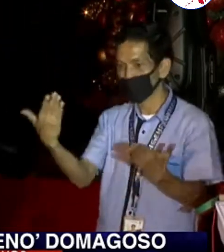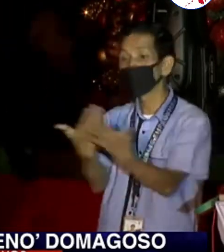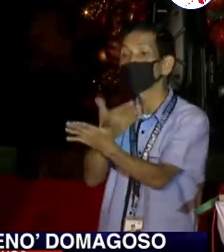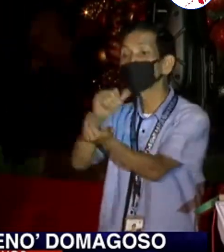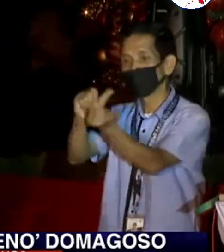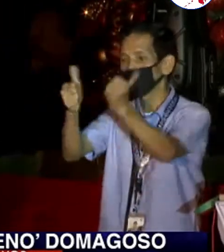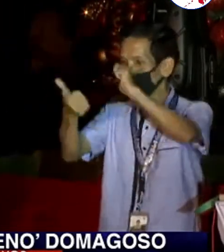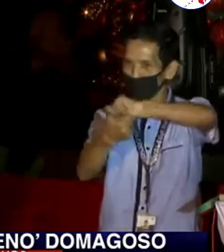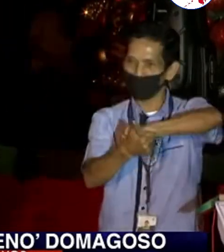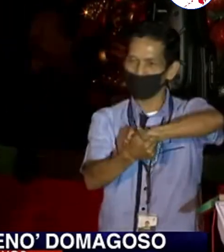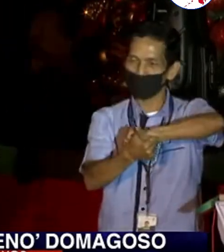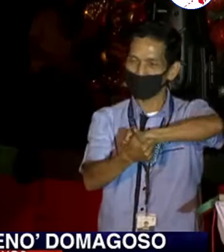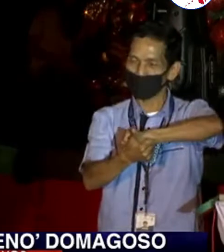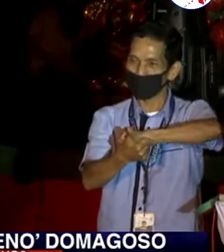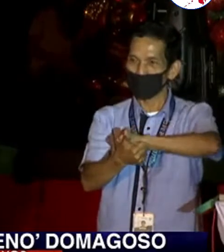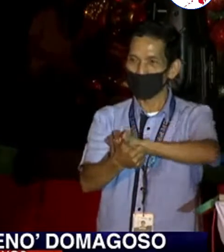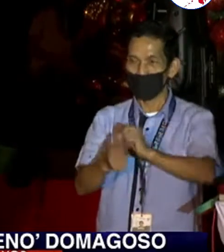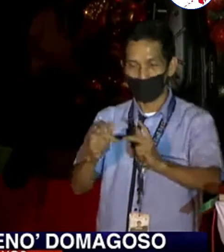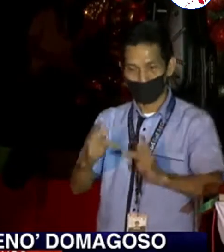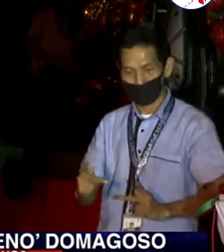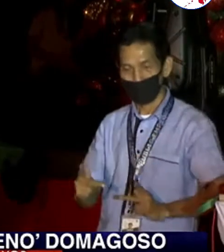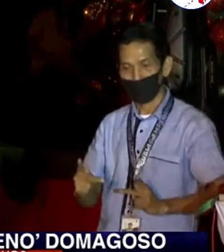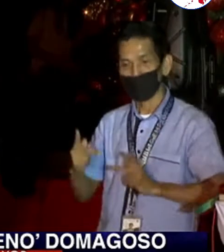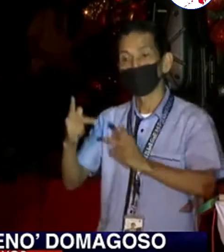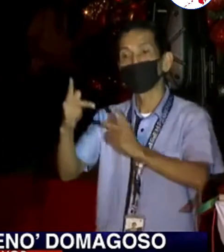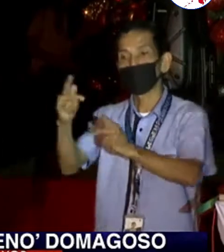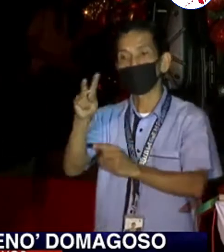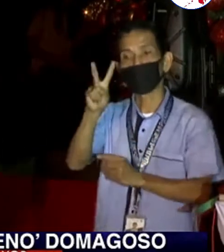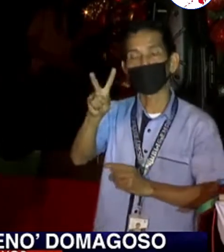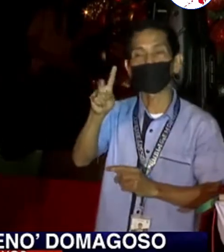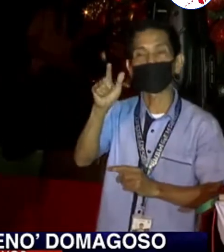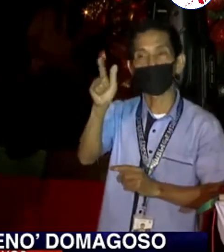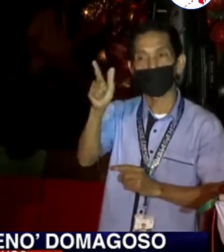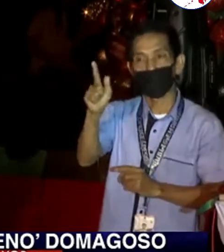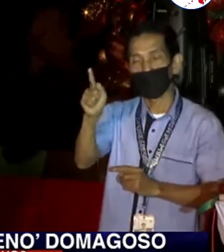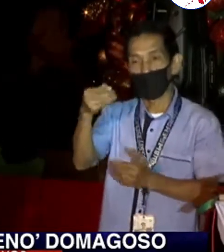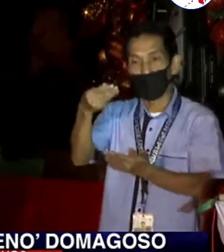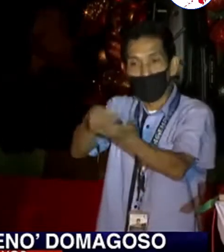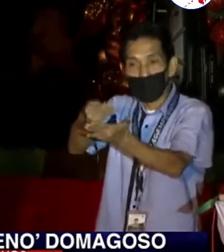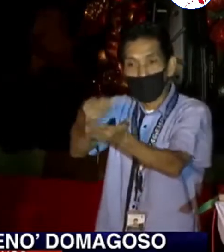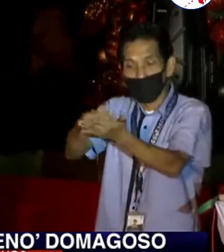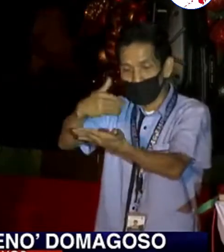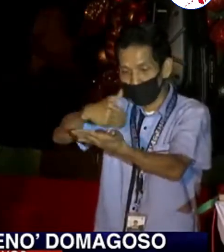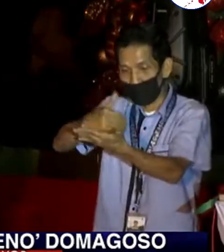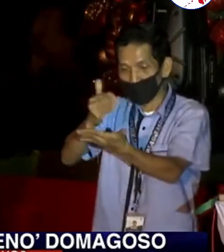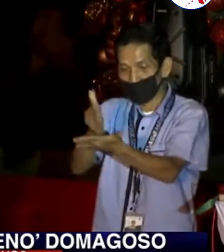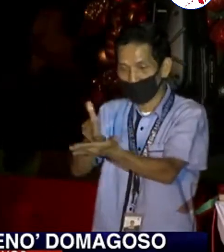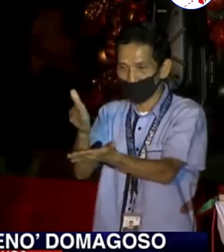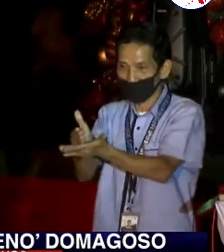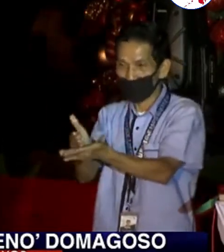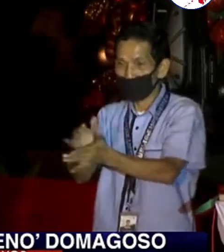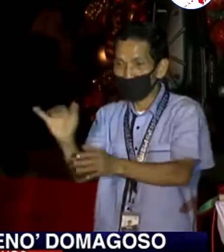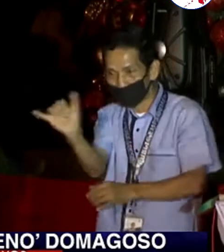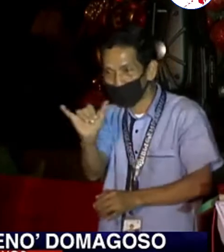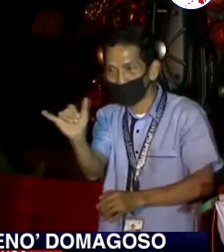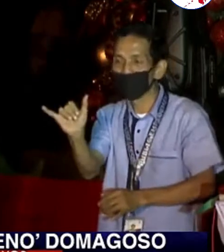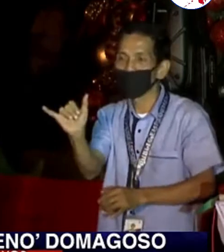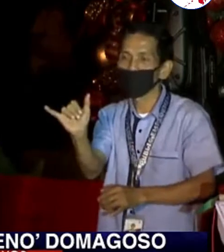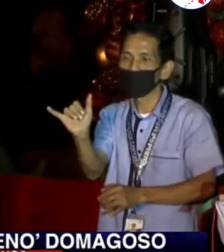babaguhin doon sa proposed 2021 budget. At